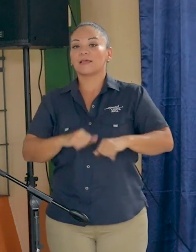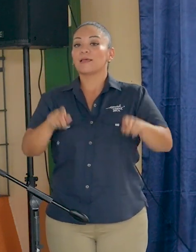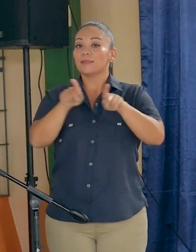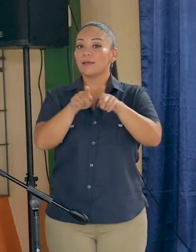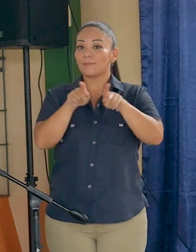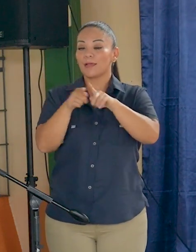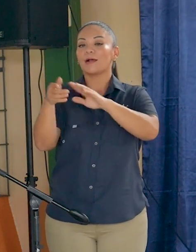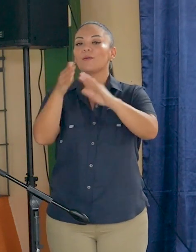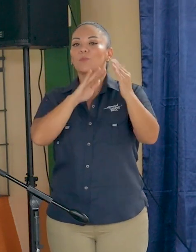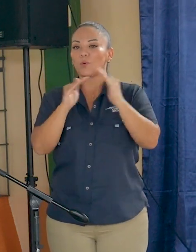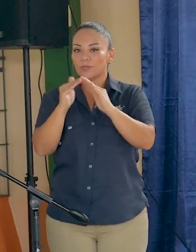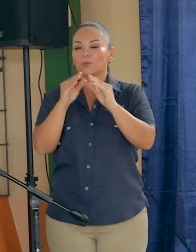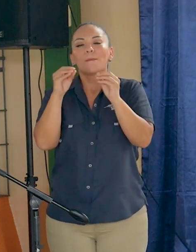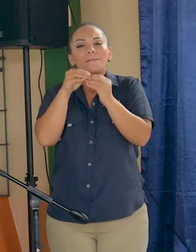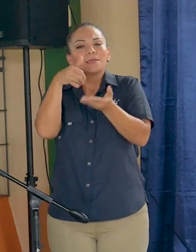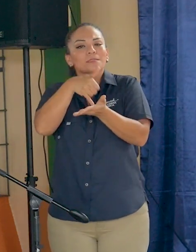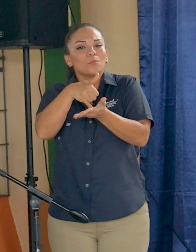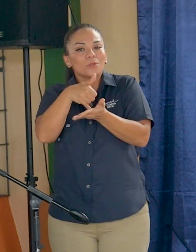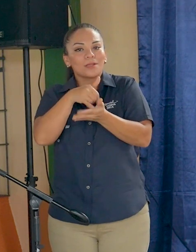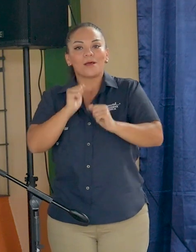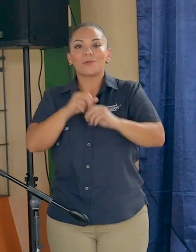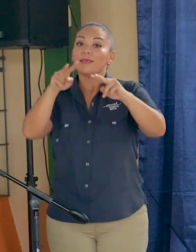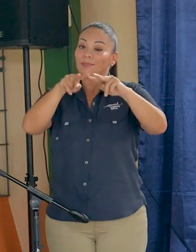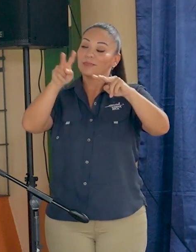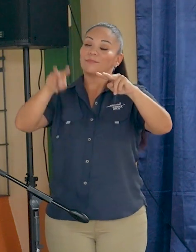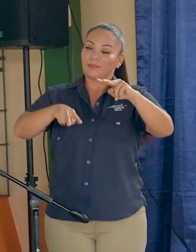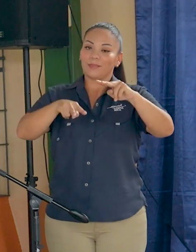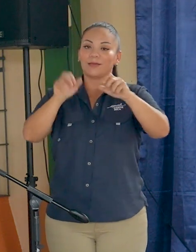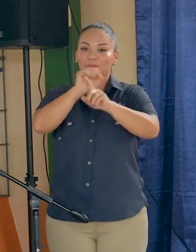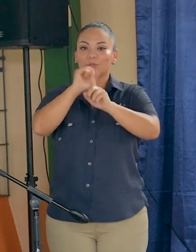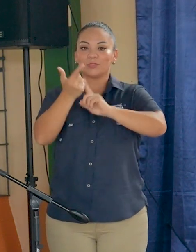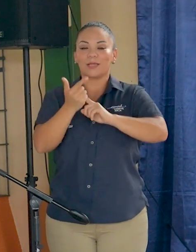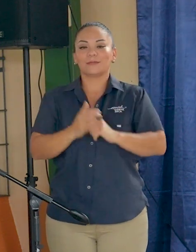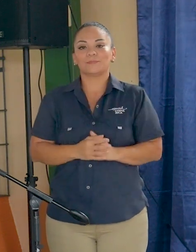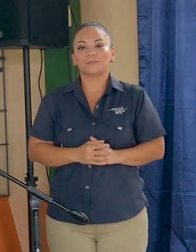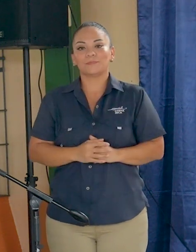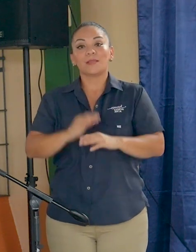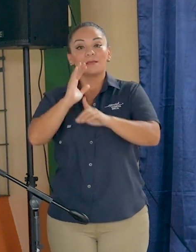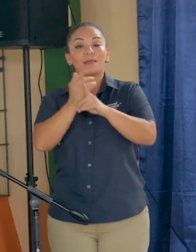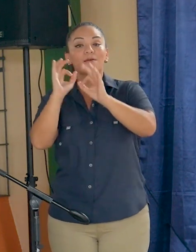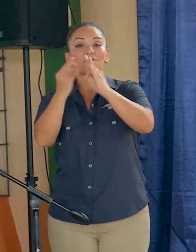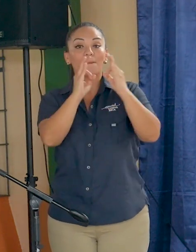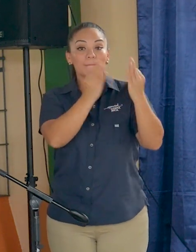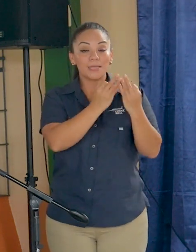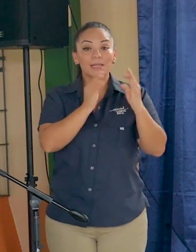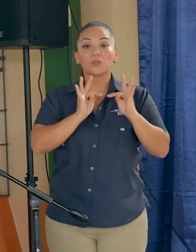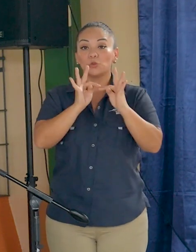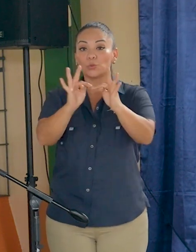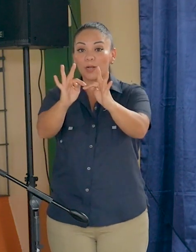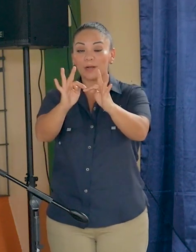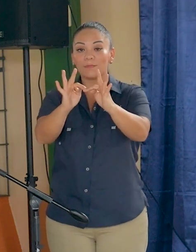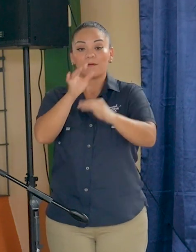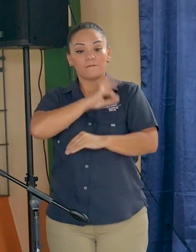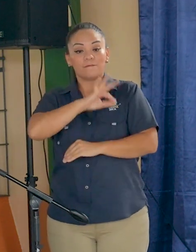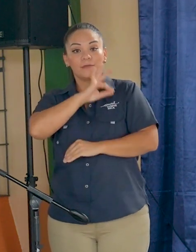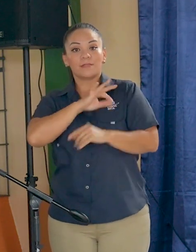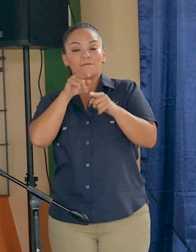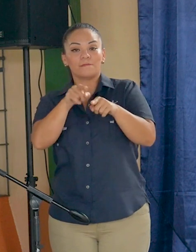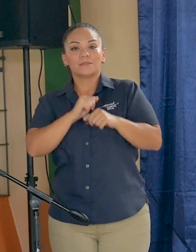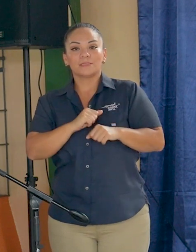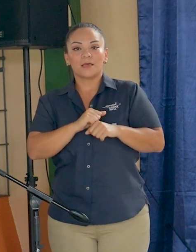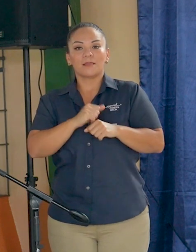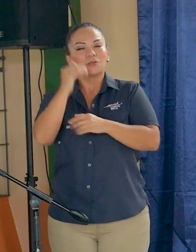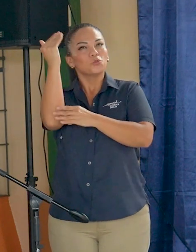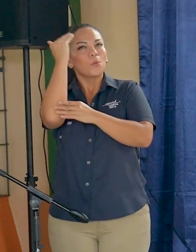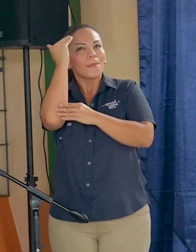todo a la población más vulnerable y en desventaja social. Cada familia turrialbeña que se vio beneficiada llevará